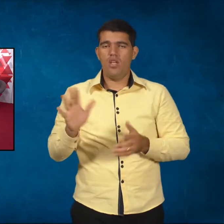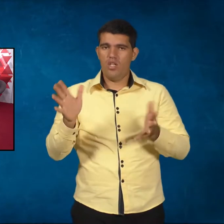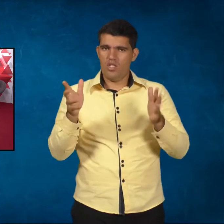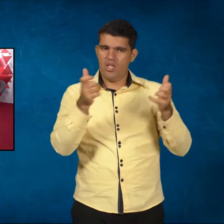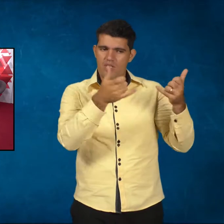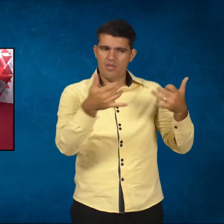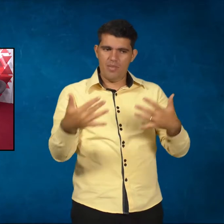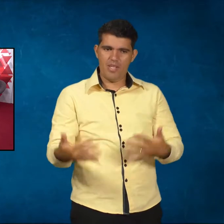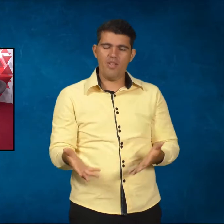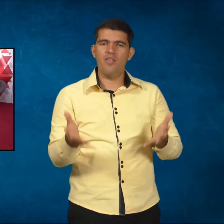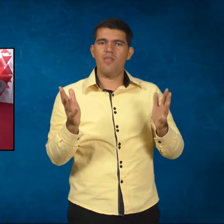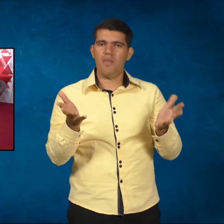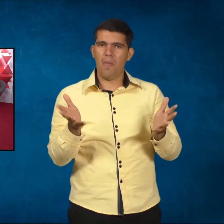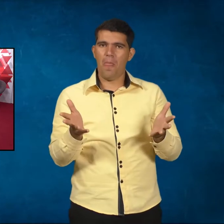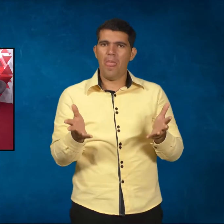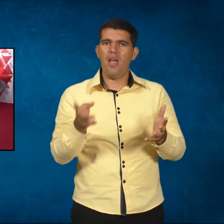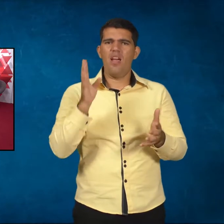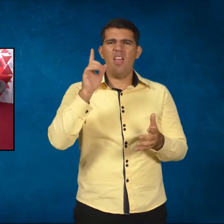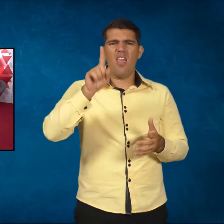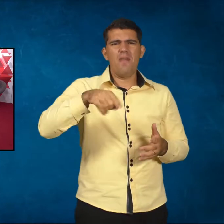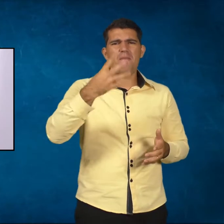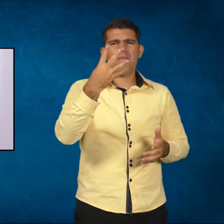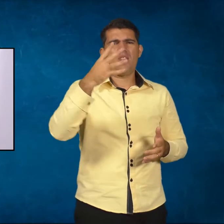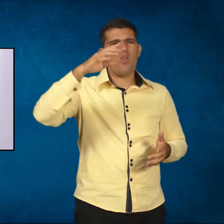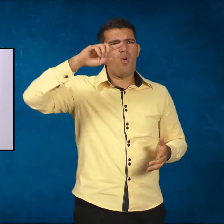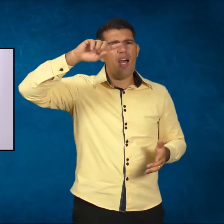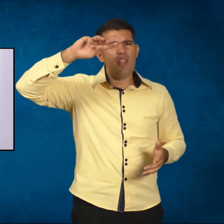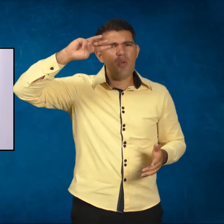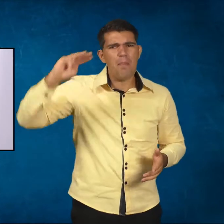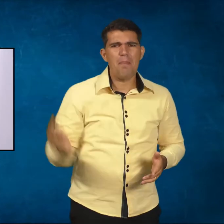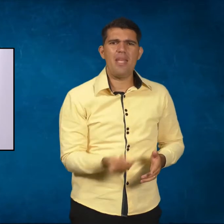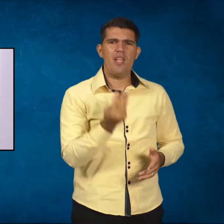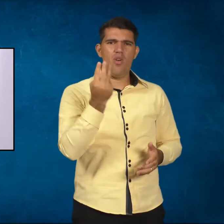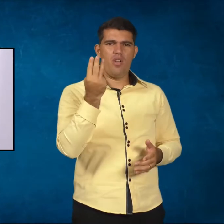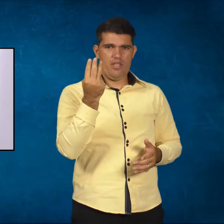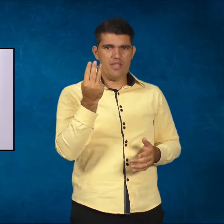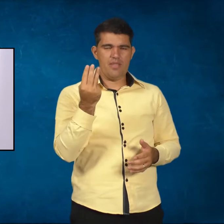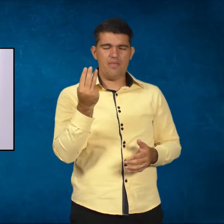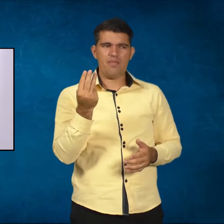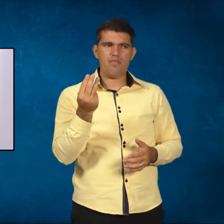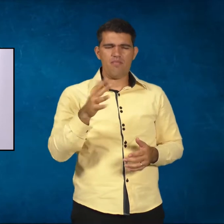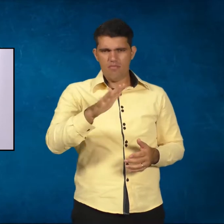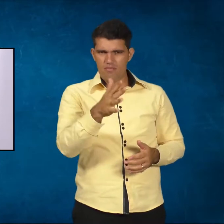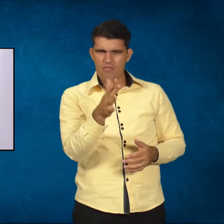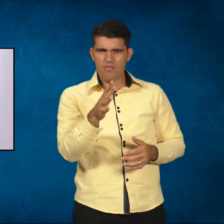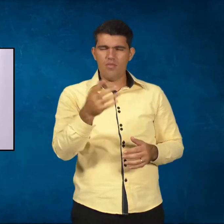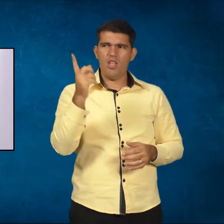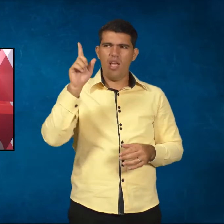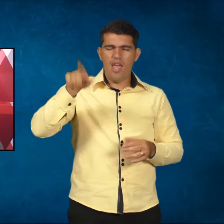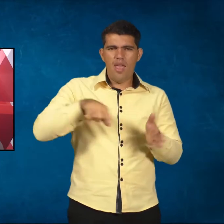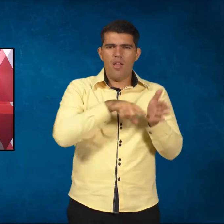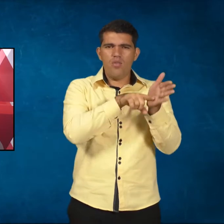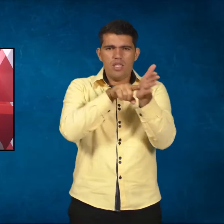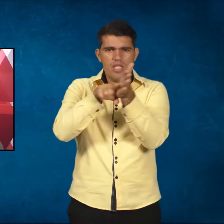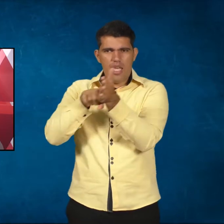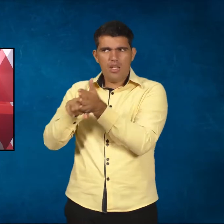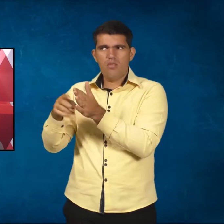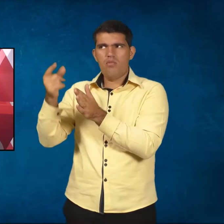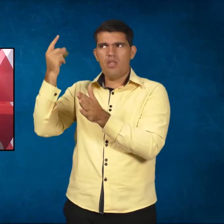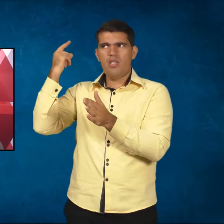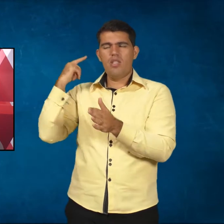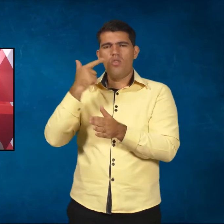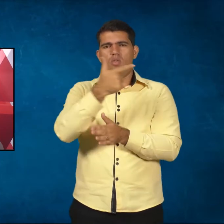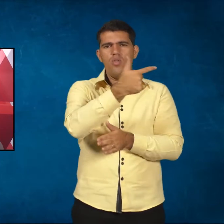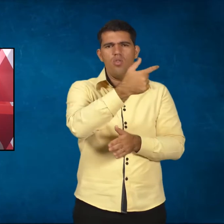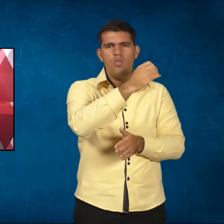porque nós temos né se dado de 4 milhões arredondado obviamente mas é o dado o senso de 2012